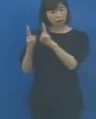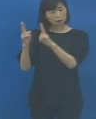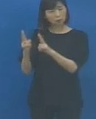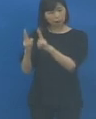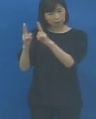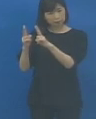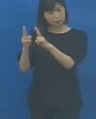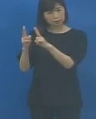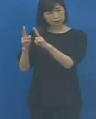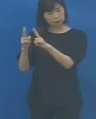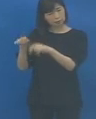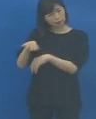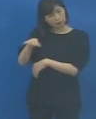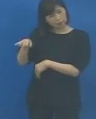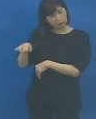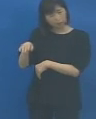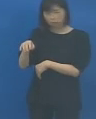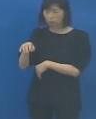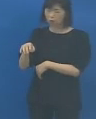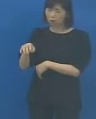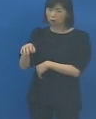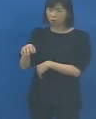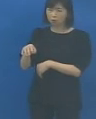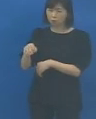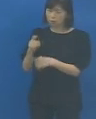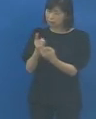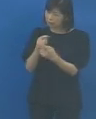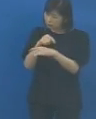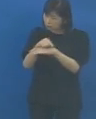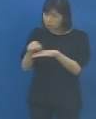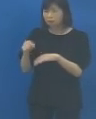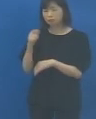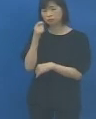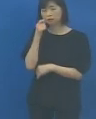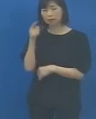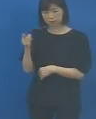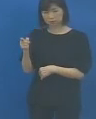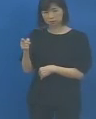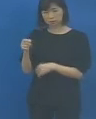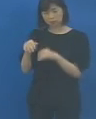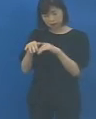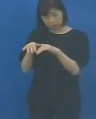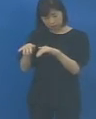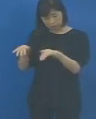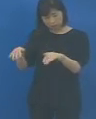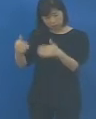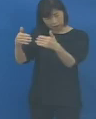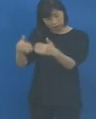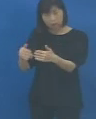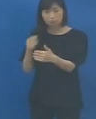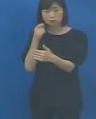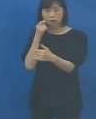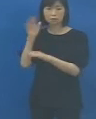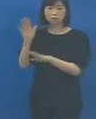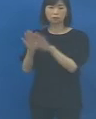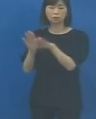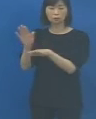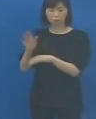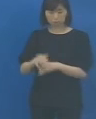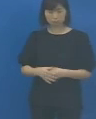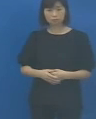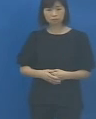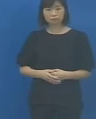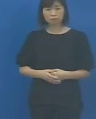その辺ができなくなってしまって、どんどん伸びる一方になっていて歯止めが効かなくなっていると。だからやっぱり我々のところはま